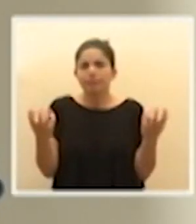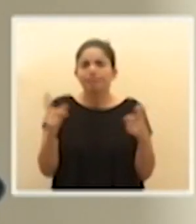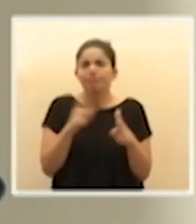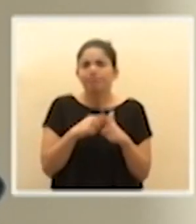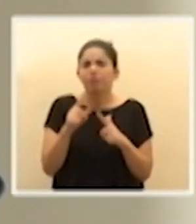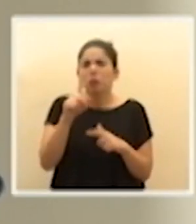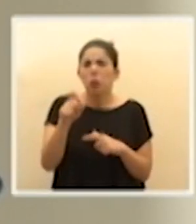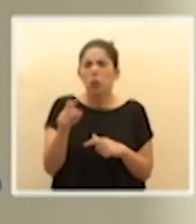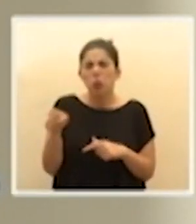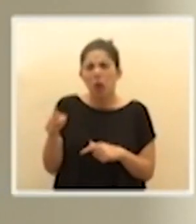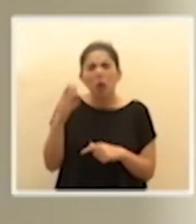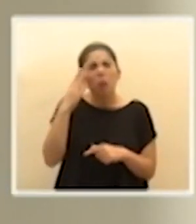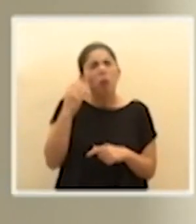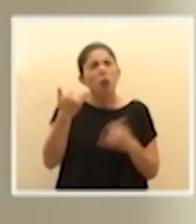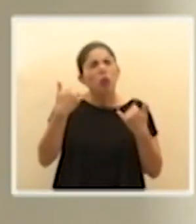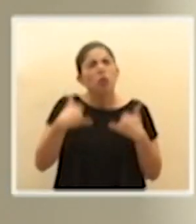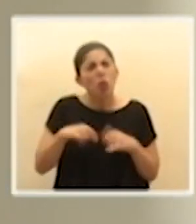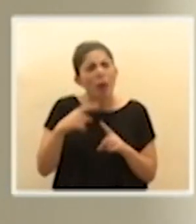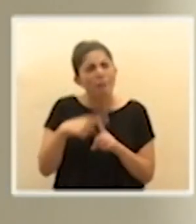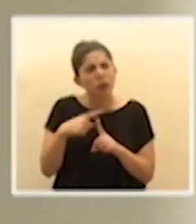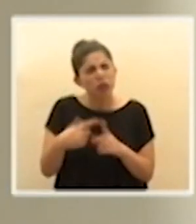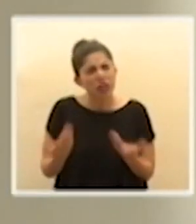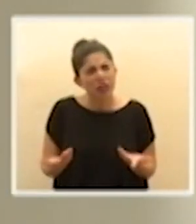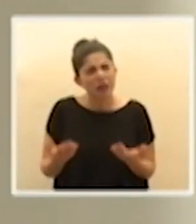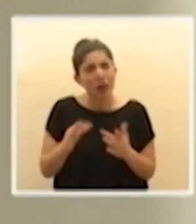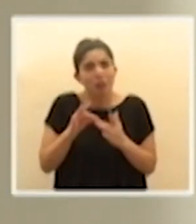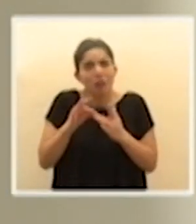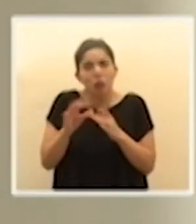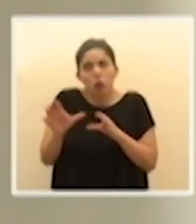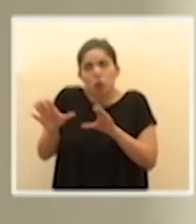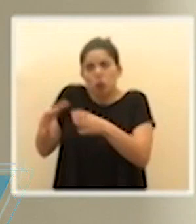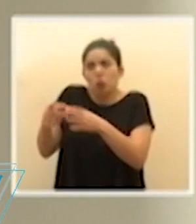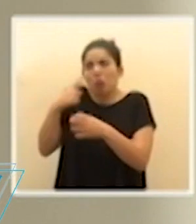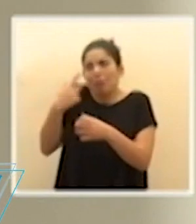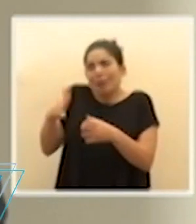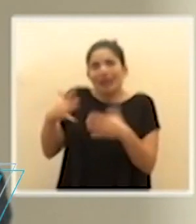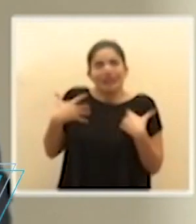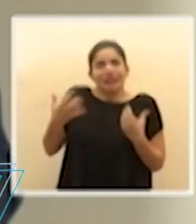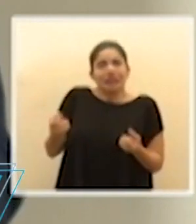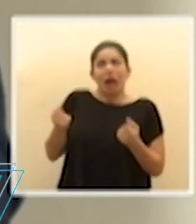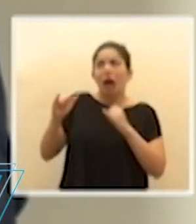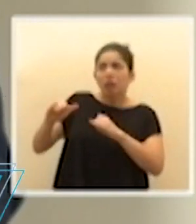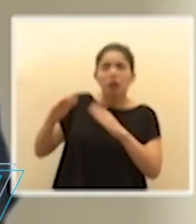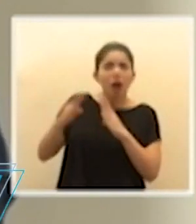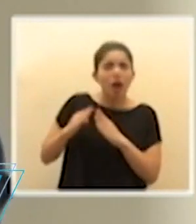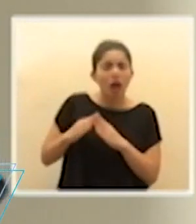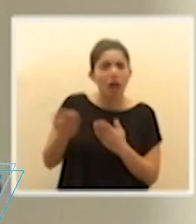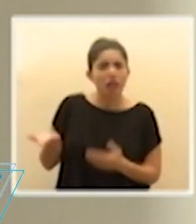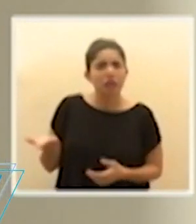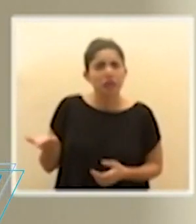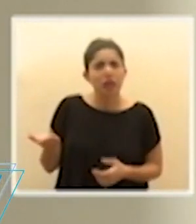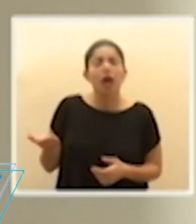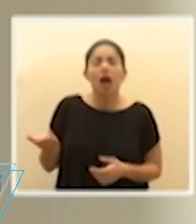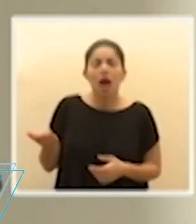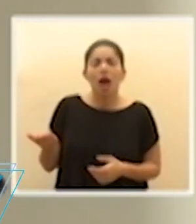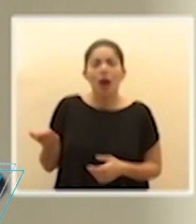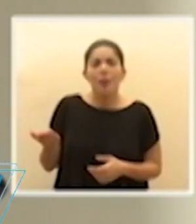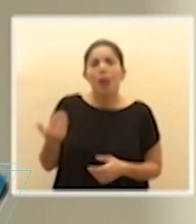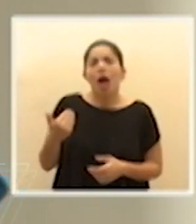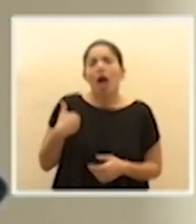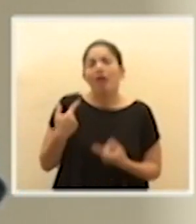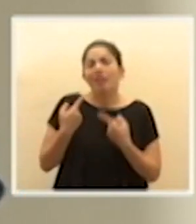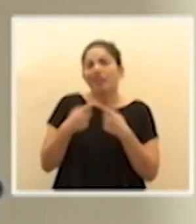es, ¿por qué siguen dando positivo? Especialmente en este grupo que pareciera estar sanos, están en su casa. Y bueno,